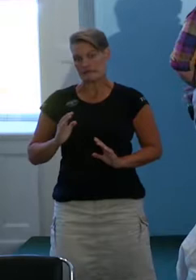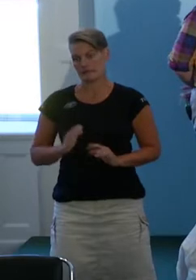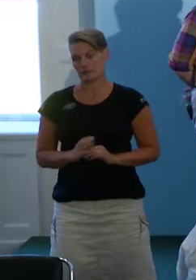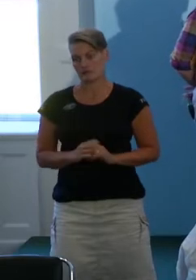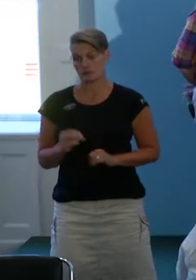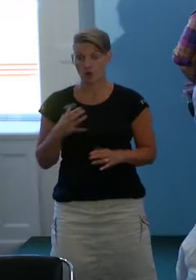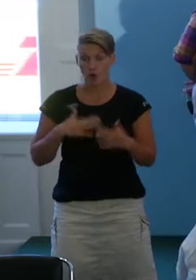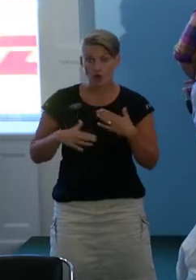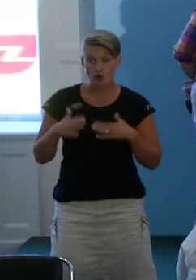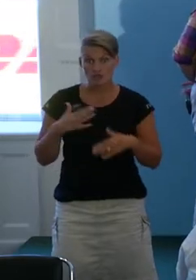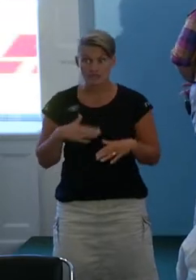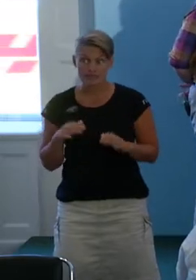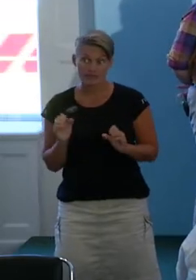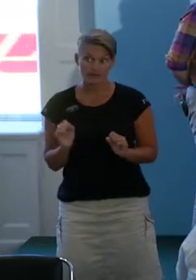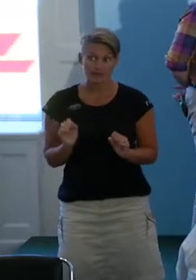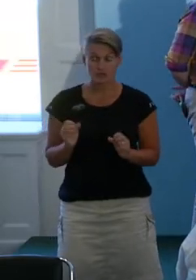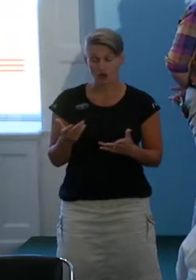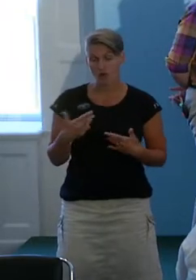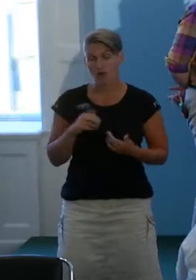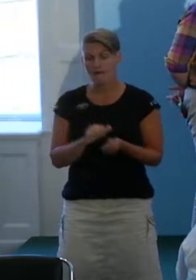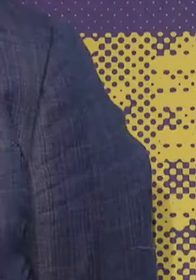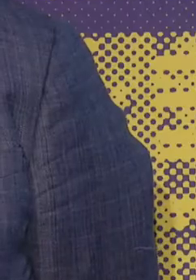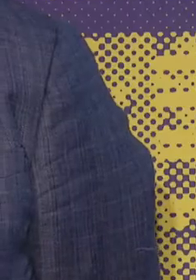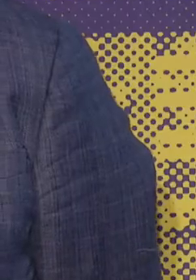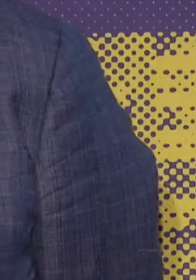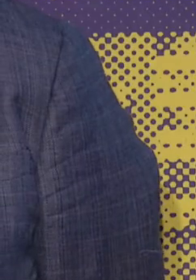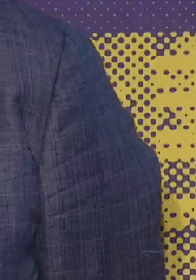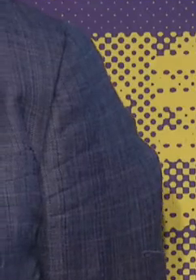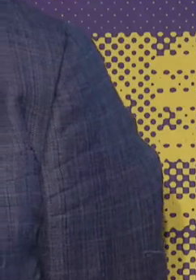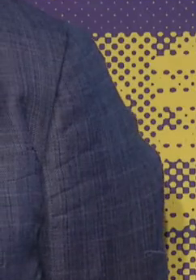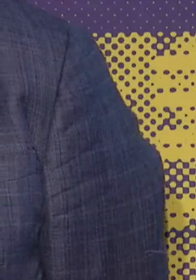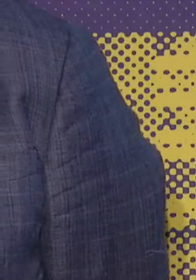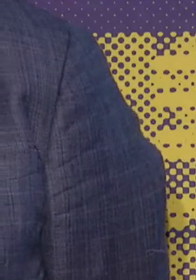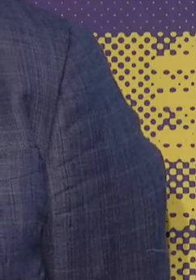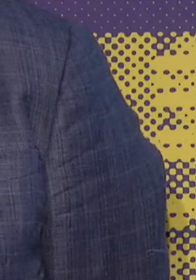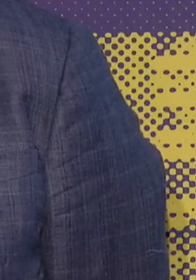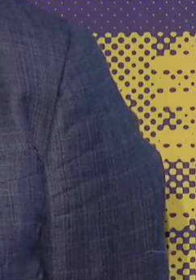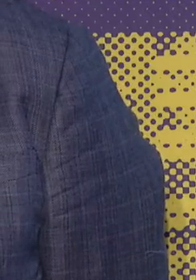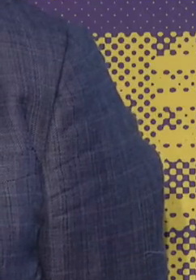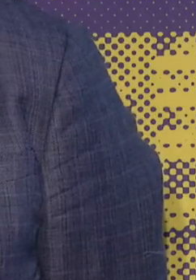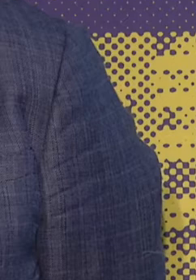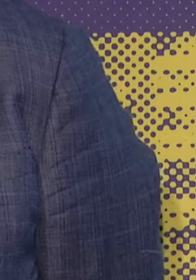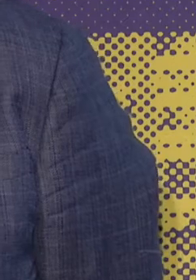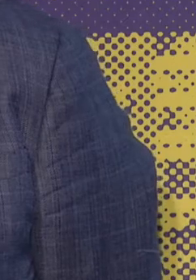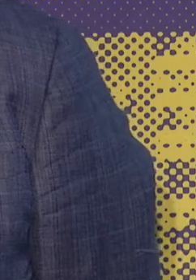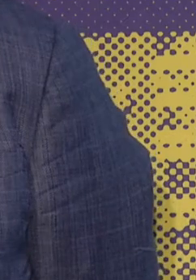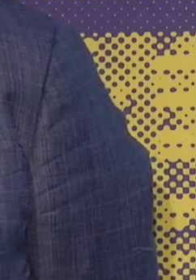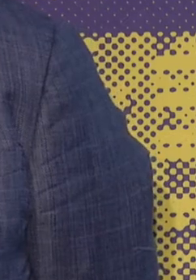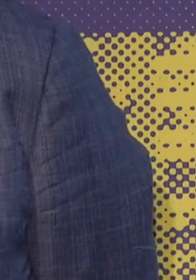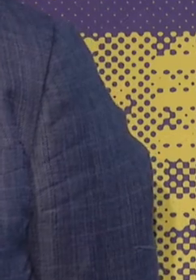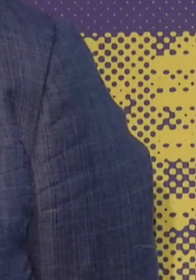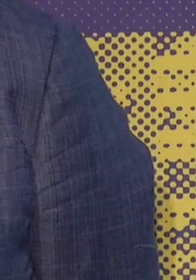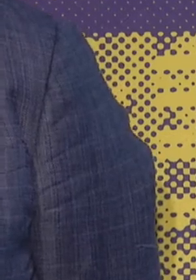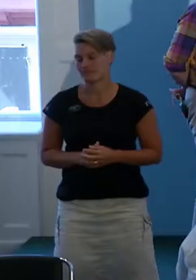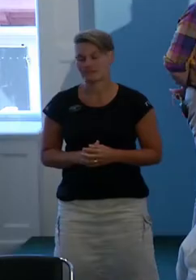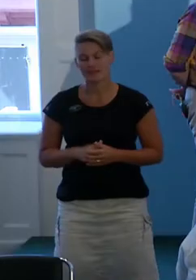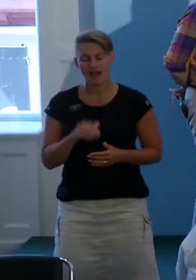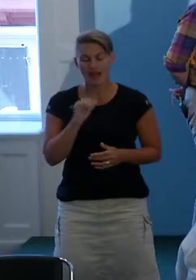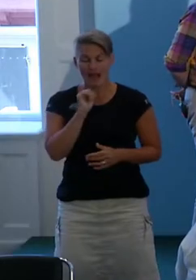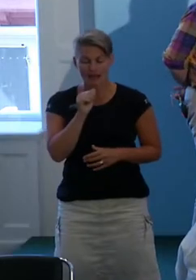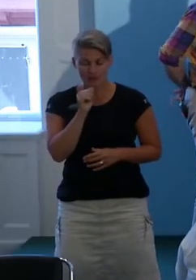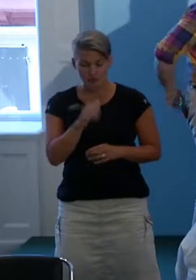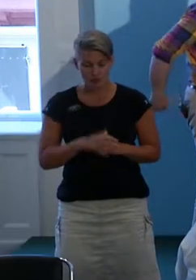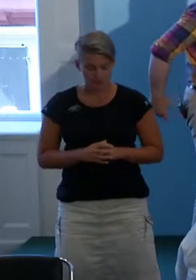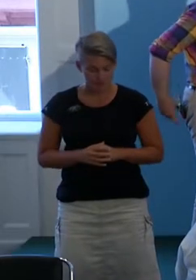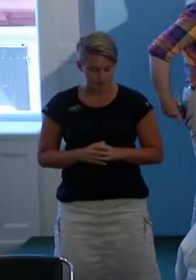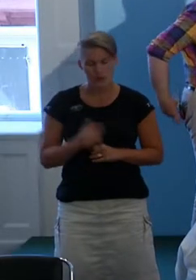Och då önskar man ju då att man ska komma med ett politiskt förslag på hur löser vi det där. Och det är väl inte så enkelt det heller. Anders, har du något förslag? Nej,